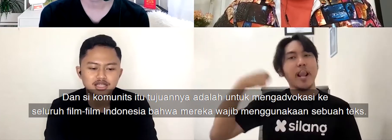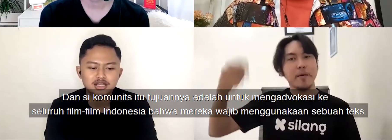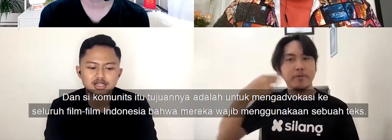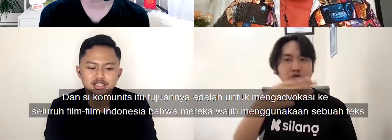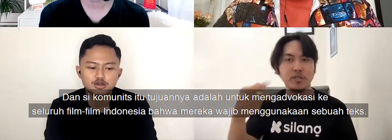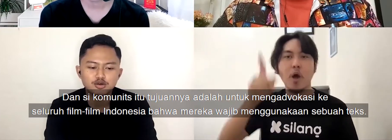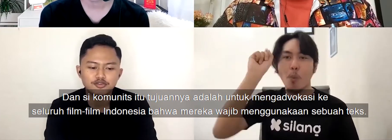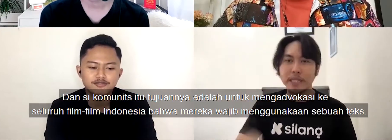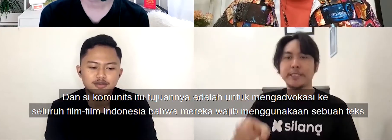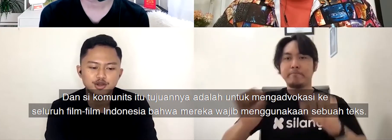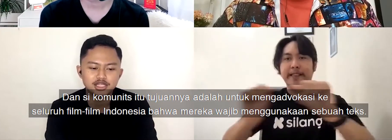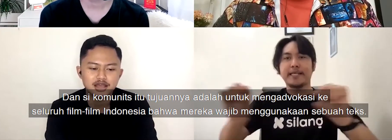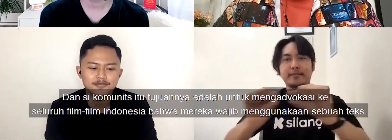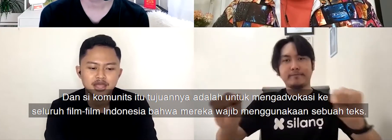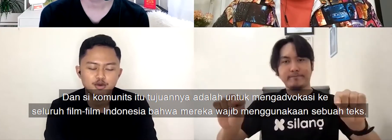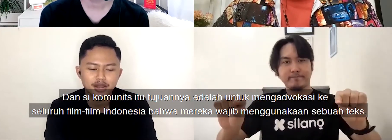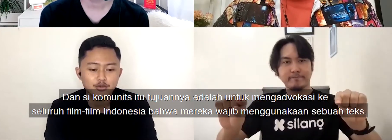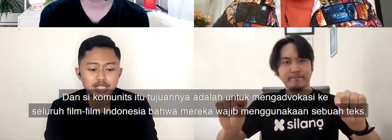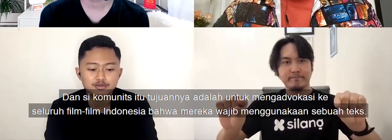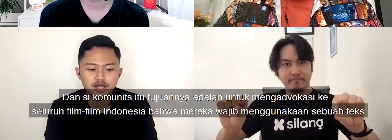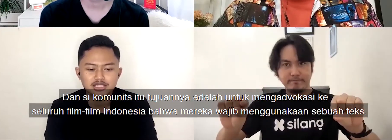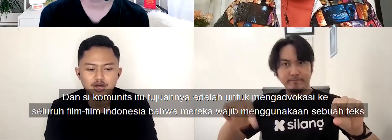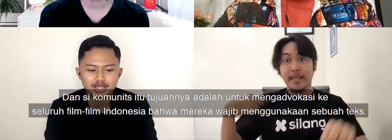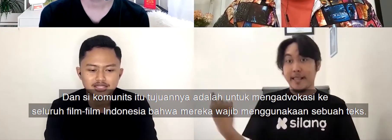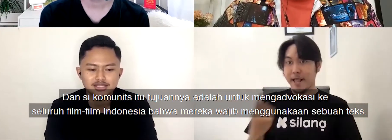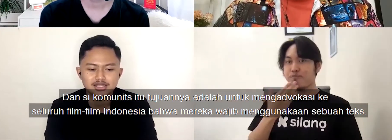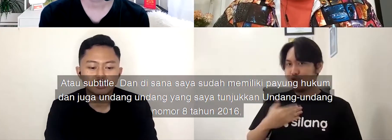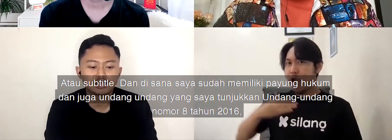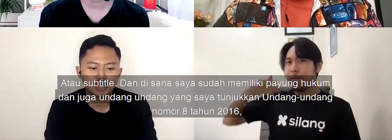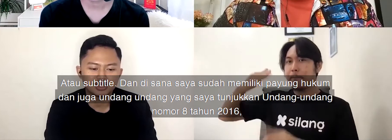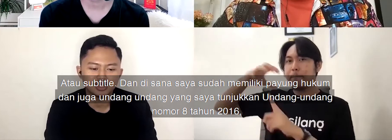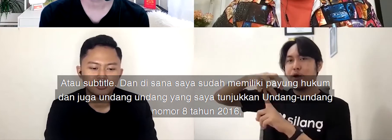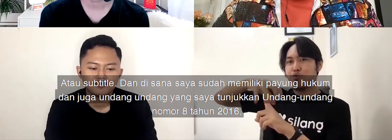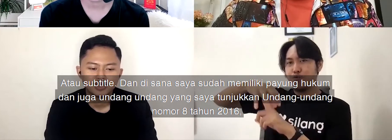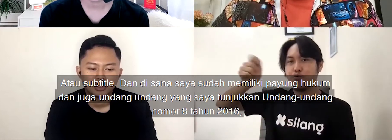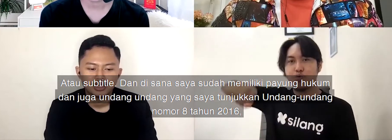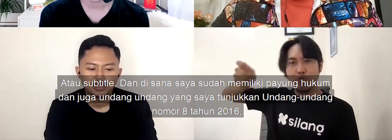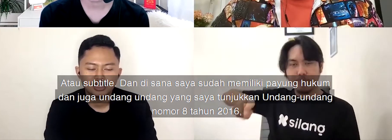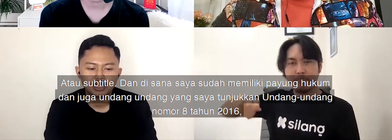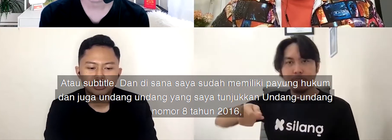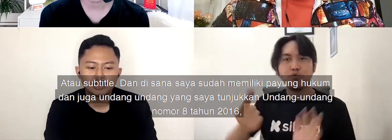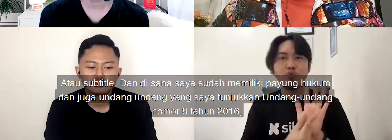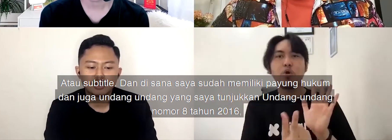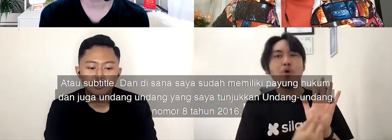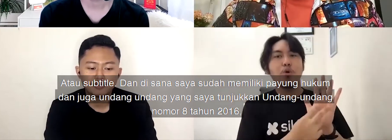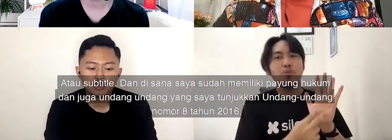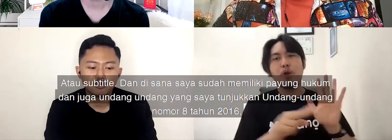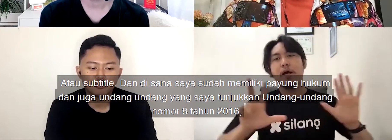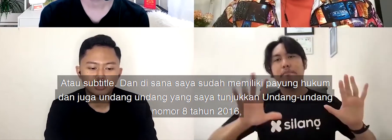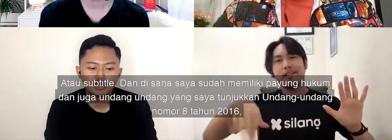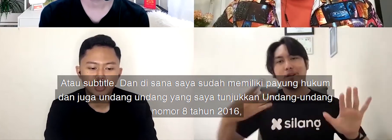mengadvokasi ke seluruh film-film Indonesia mereka wajib atau santet dan sana set